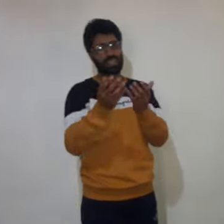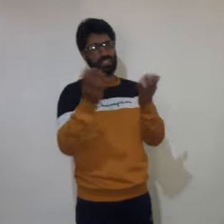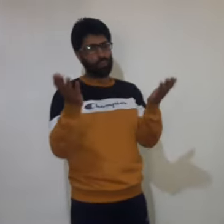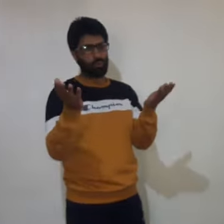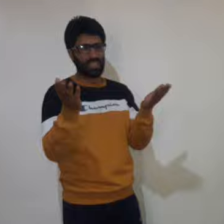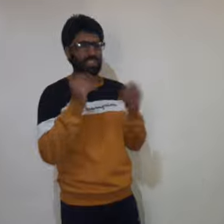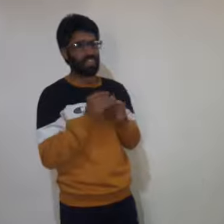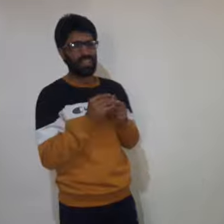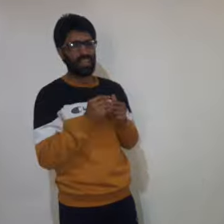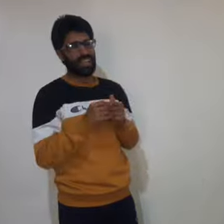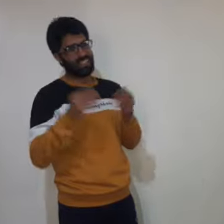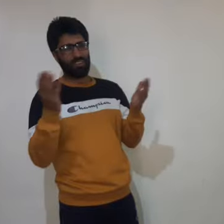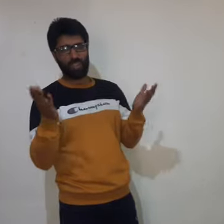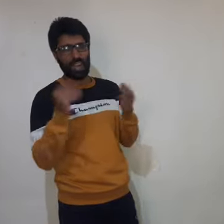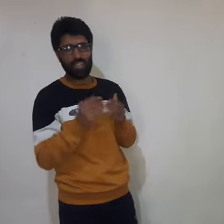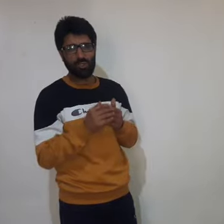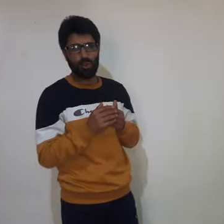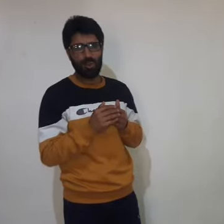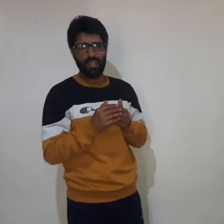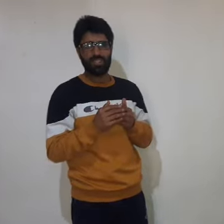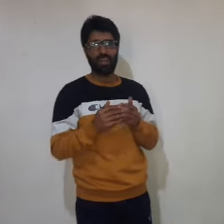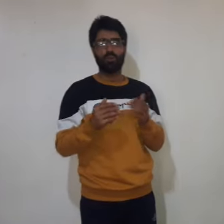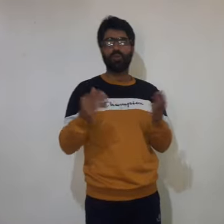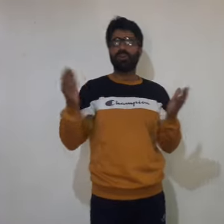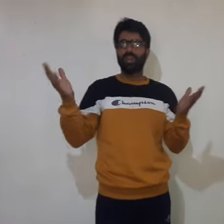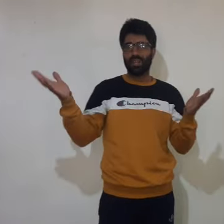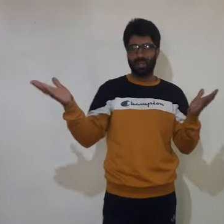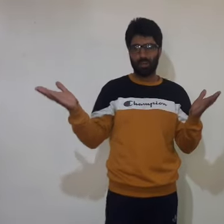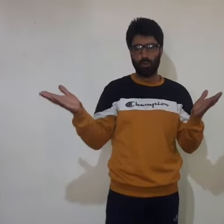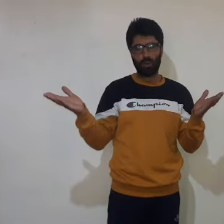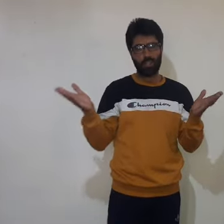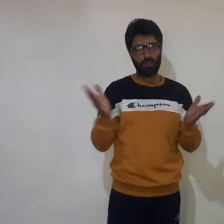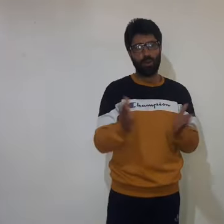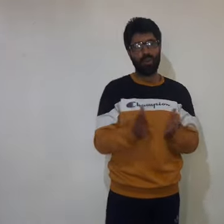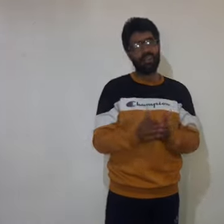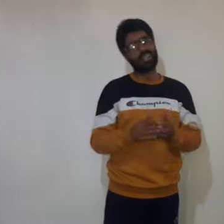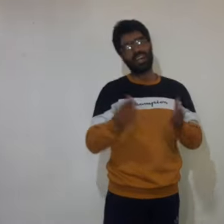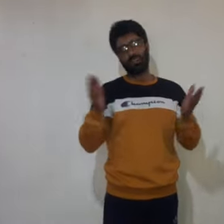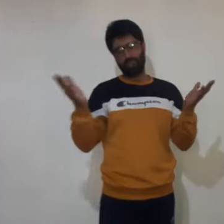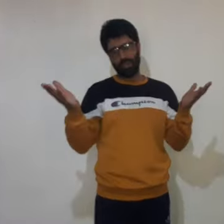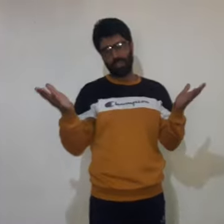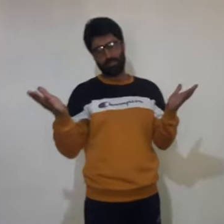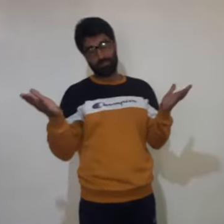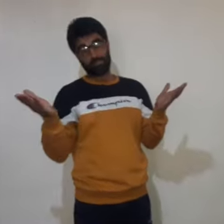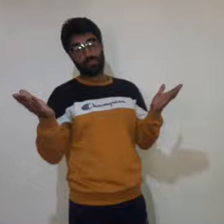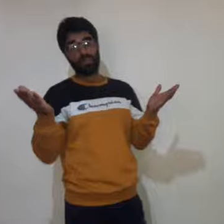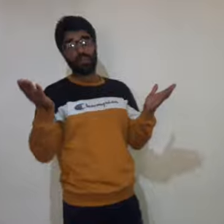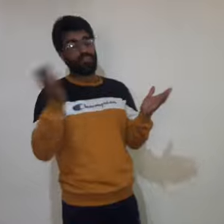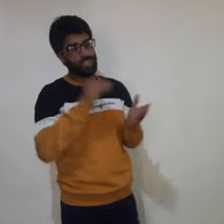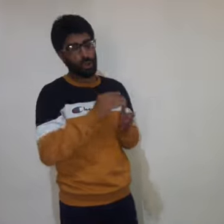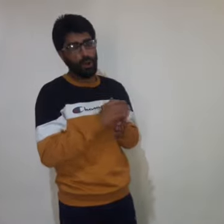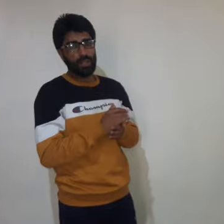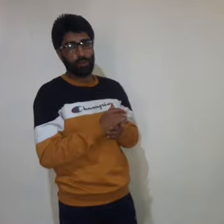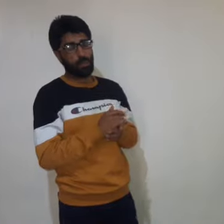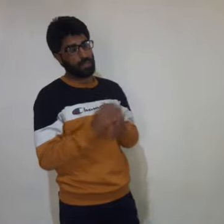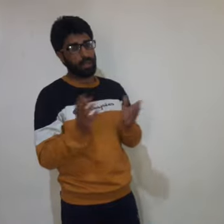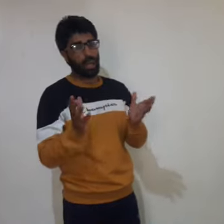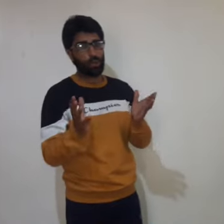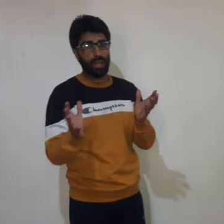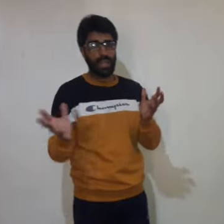चीज को टच करते हैं, चाहे वो गिलास हो, चाहे वो रिमोट कंट्रोल हो या कोई फ्रिज हो। तो बाद में क्या होता है,